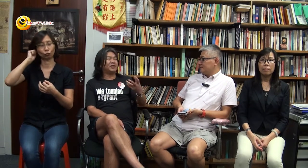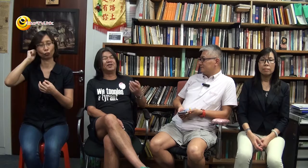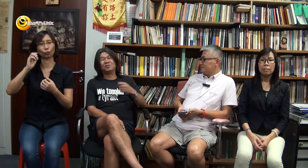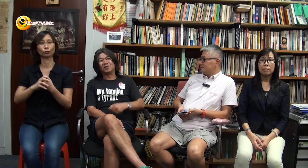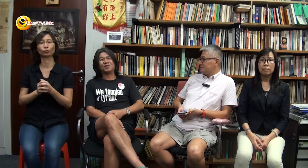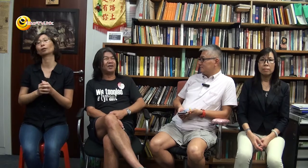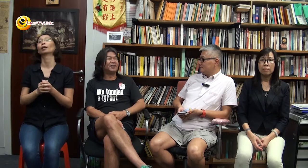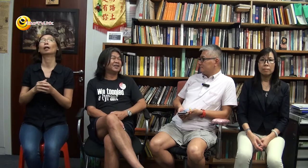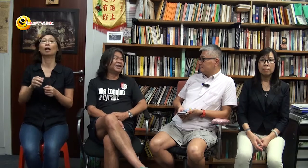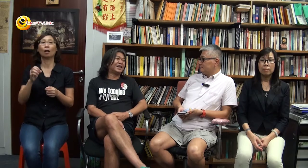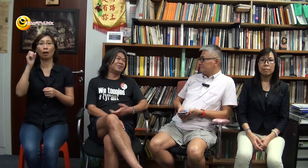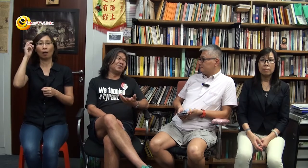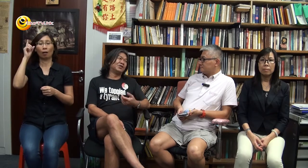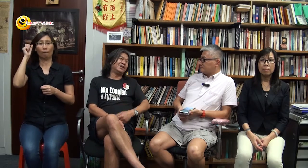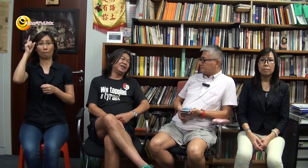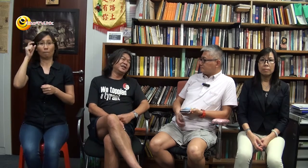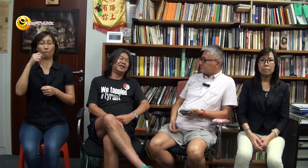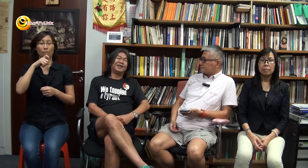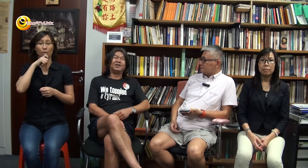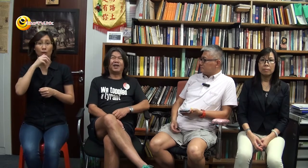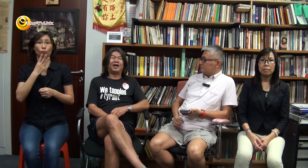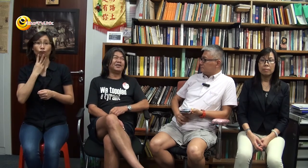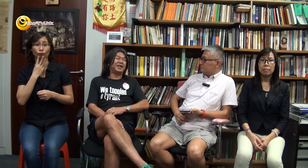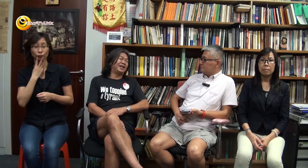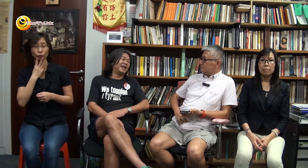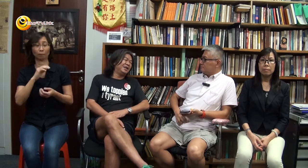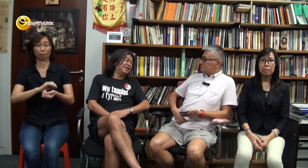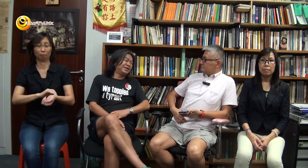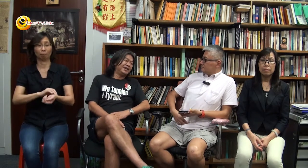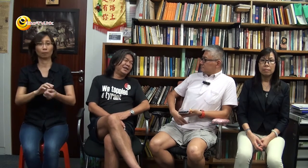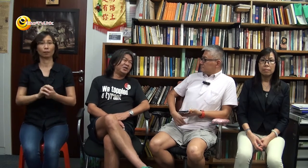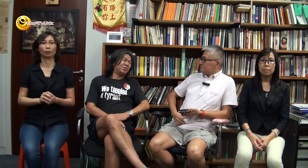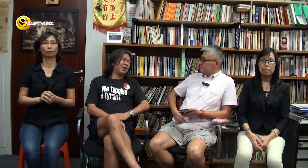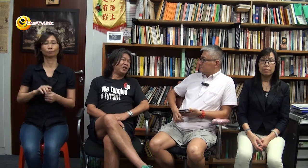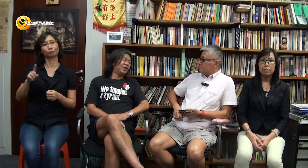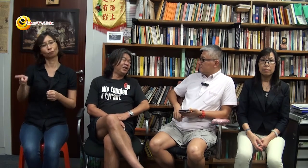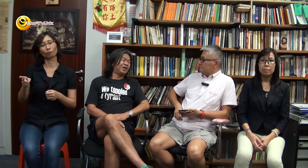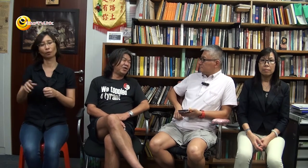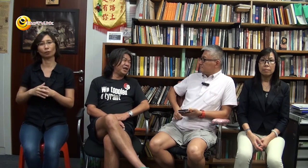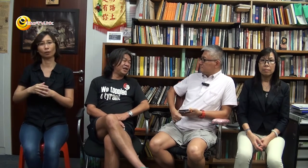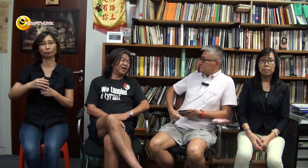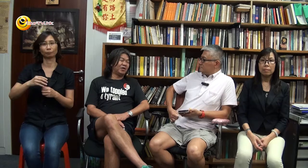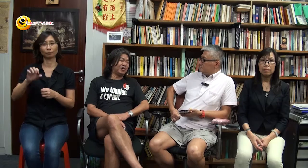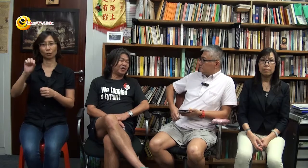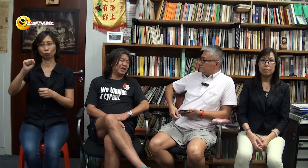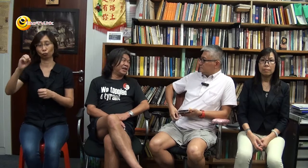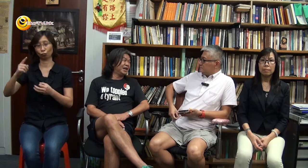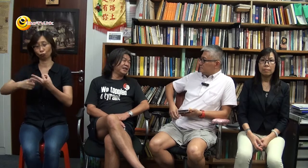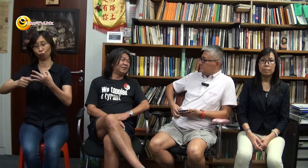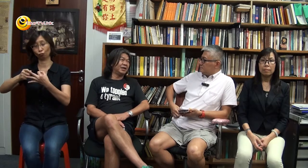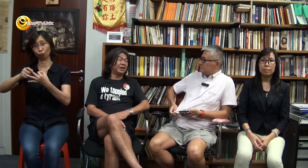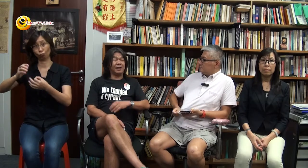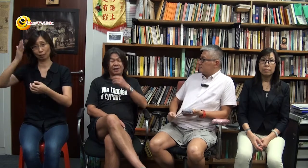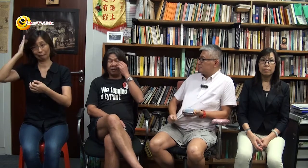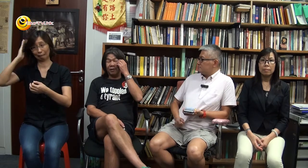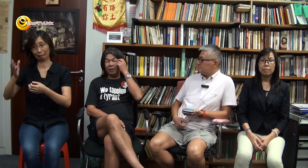帶上去局長，咁諗住咦，都係行，即係做埋嗰個零嗰年齡嘅啫，